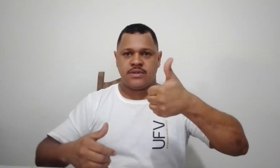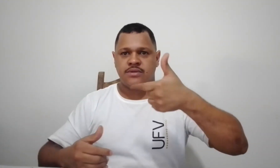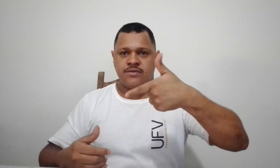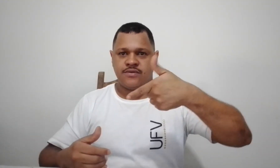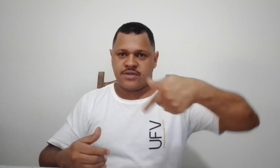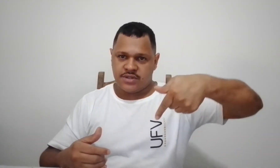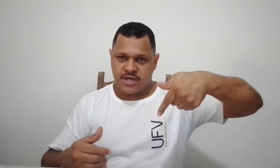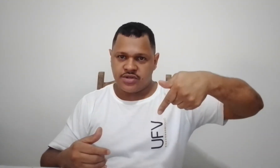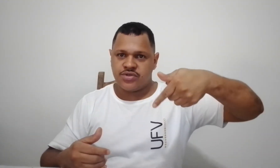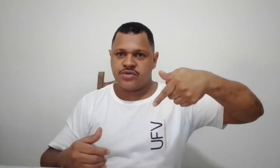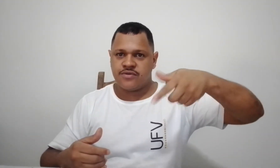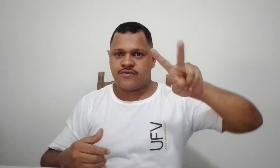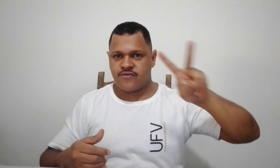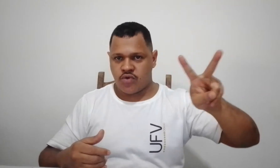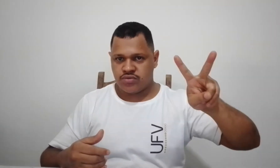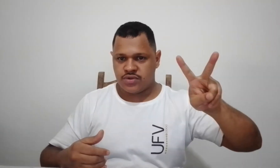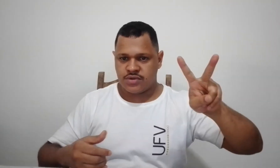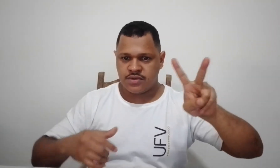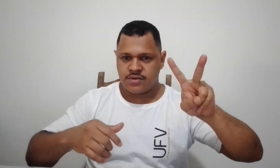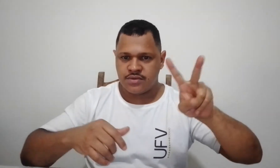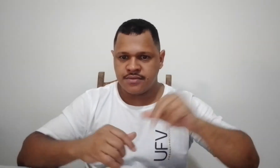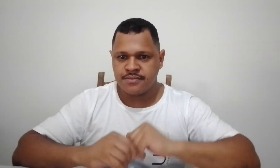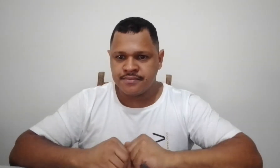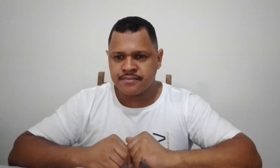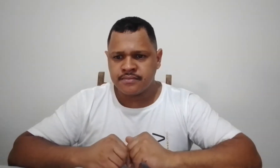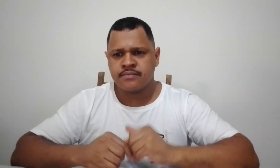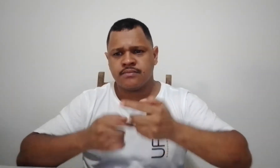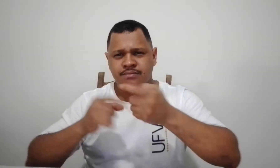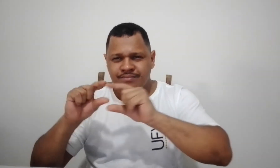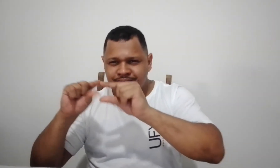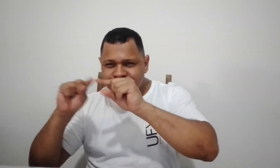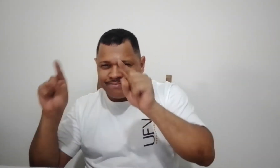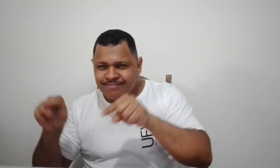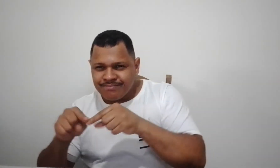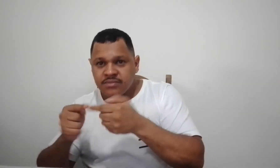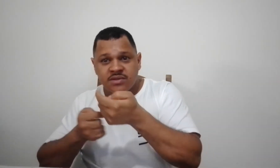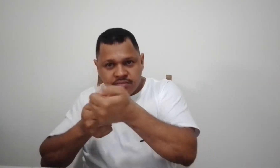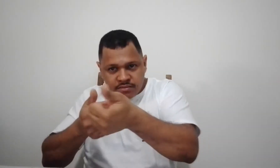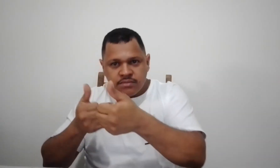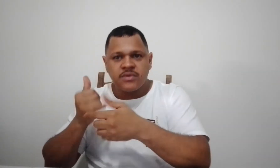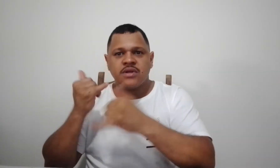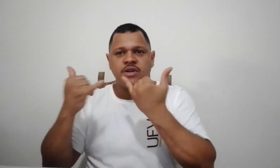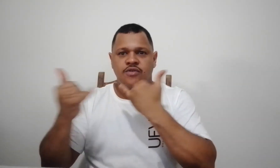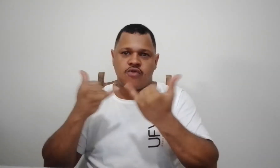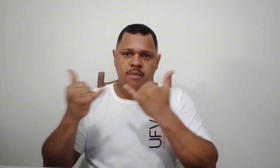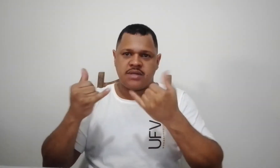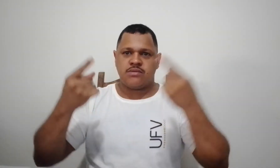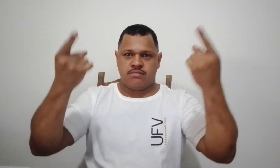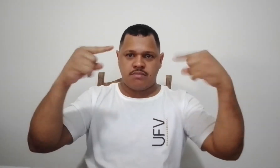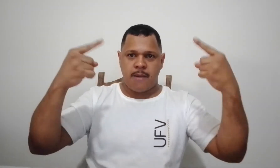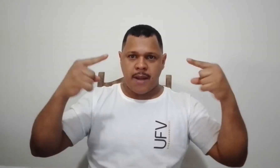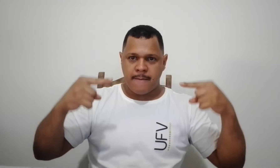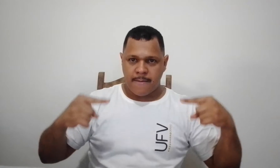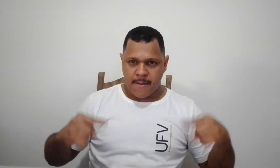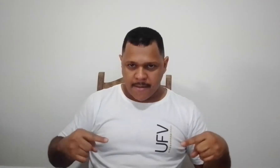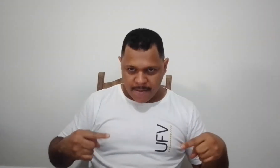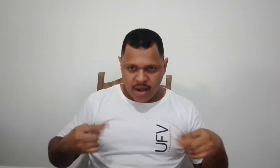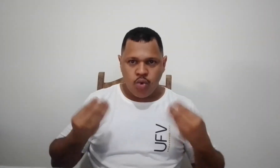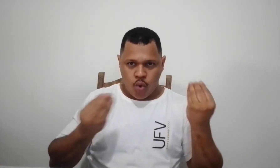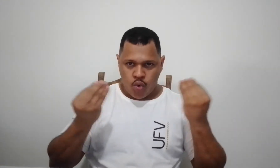volts. Aqui eu coloquei para vocês algumas dicas nesses quadrinhos de como passar da primeira linha para a segunda linha nesse cálculo. Todas as vezes